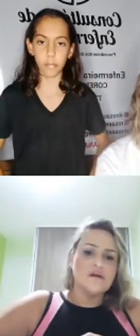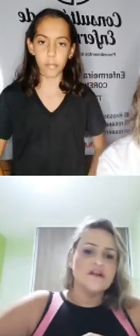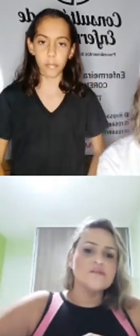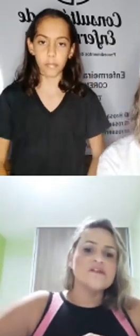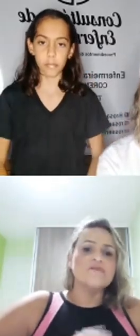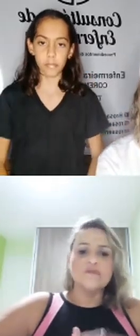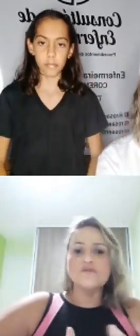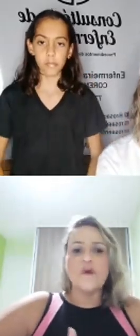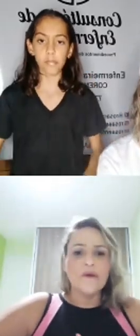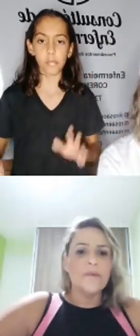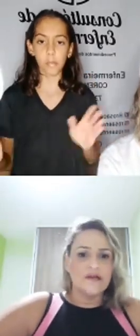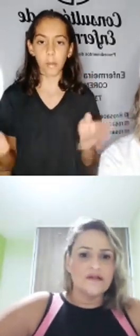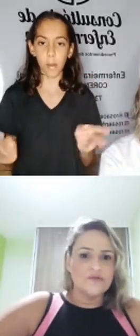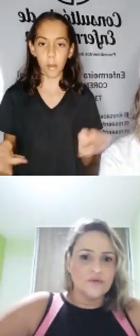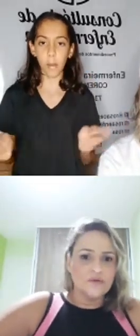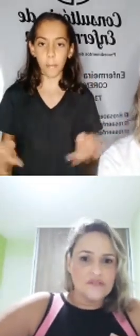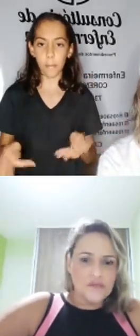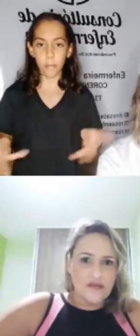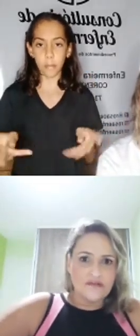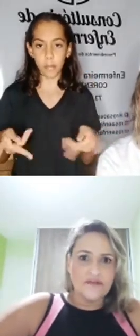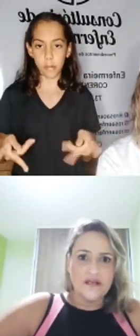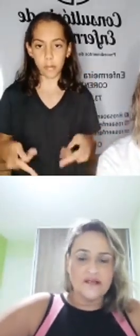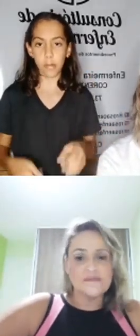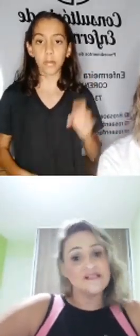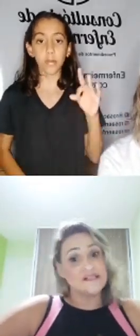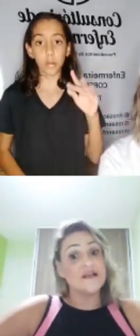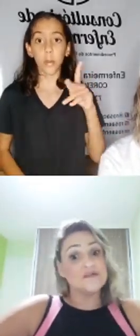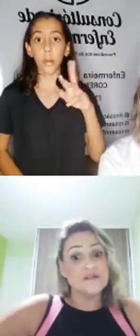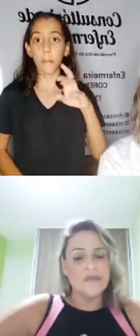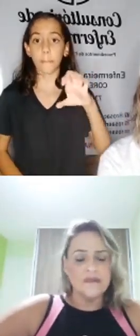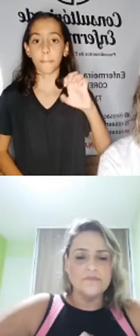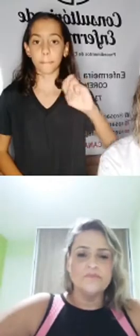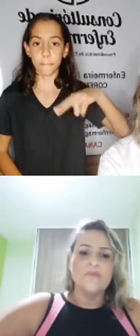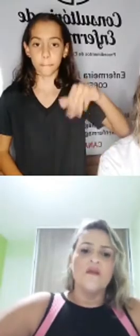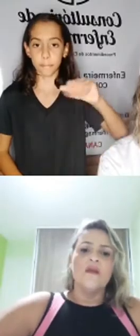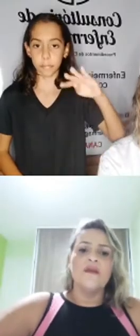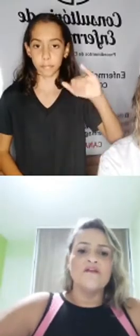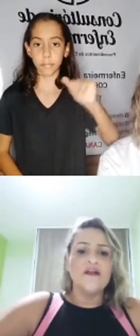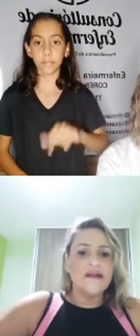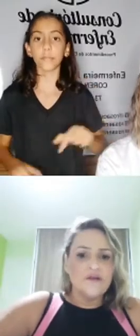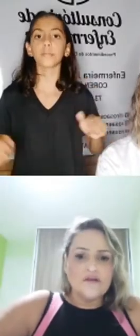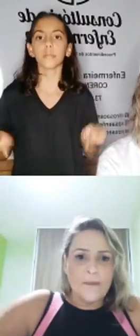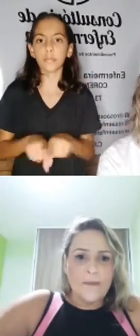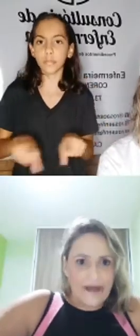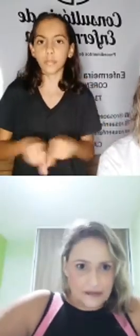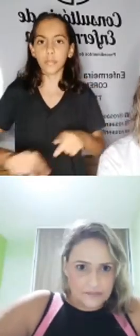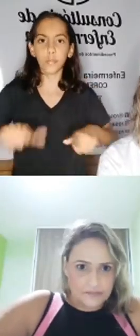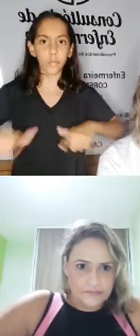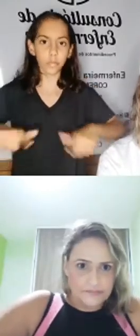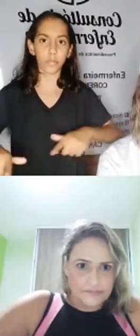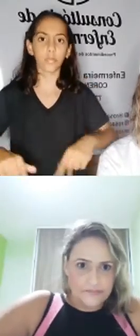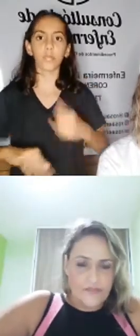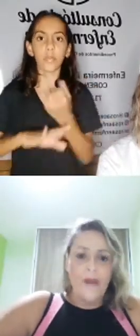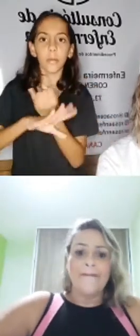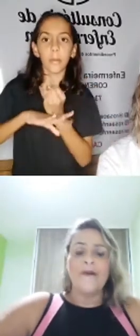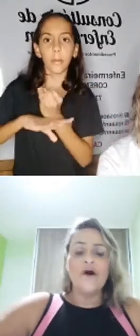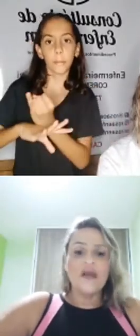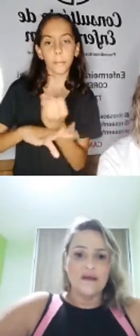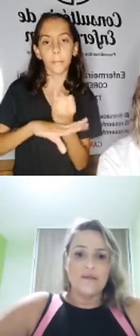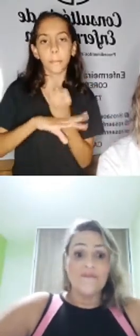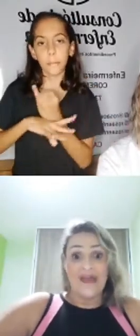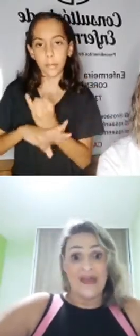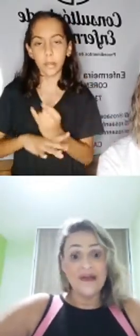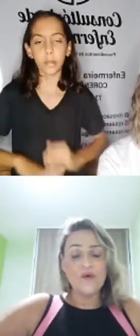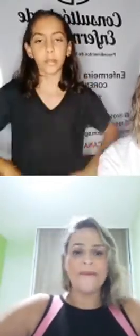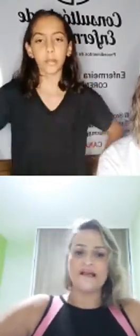eu sou responsável não só pelo pré-natal de alto risco em Canavieiras, mas em Ilhéus também. E eu falei, eu não vou parar. Por